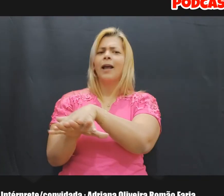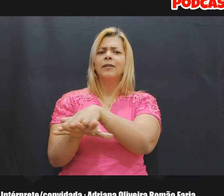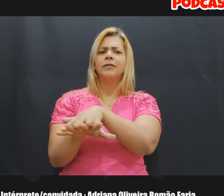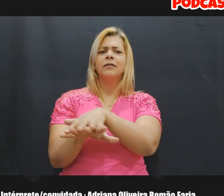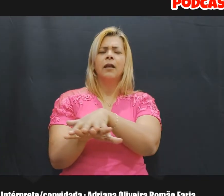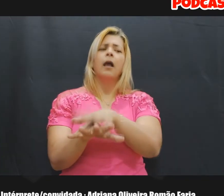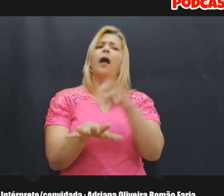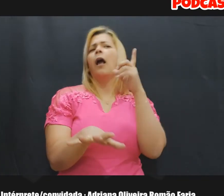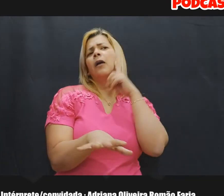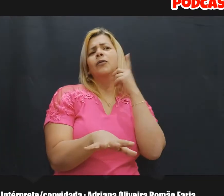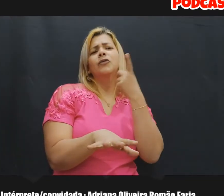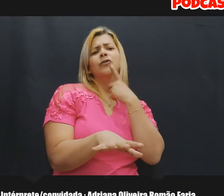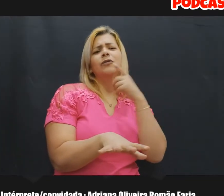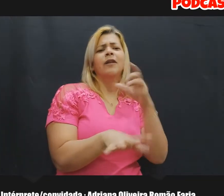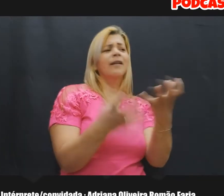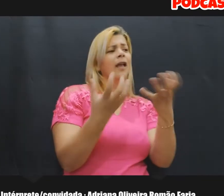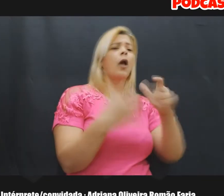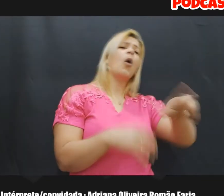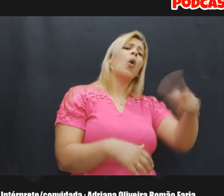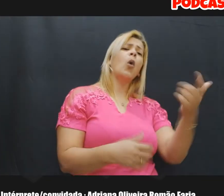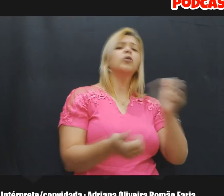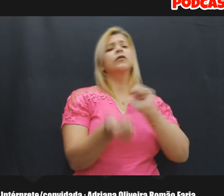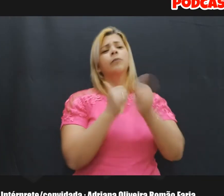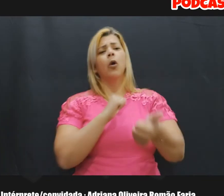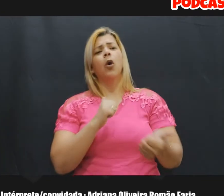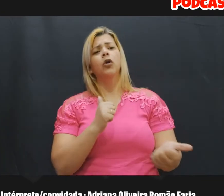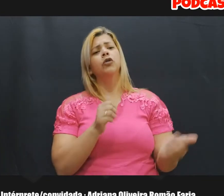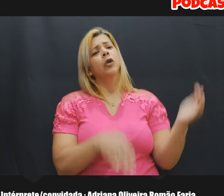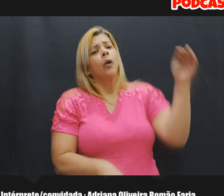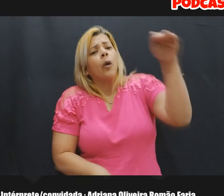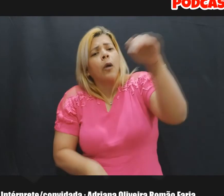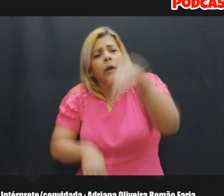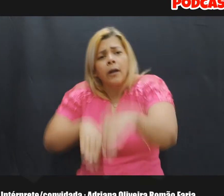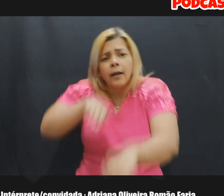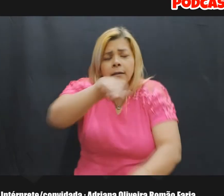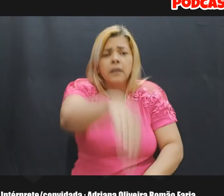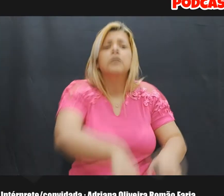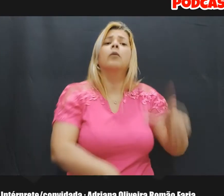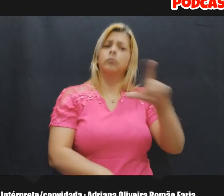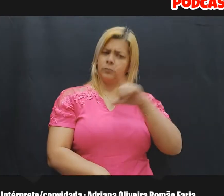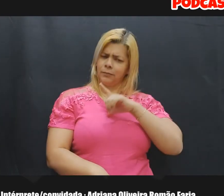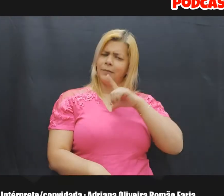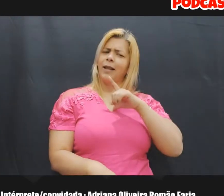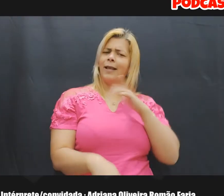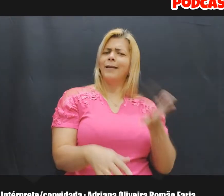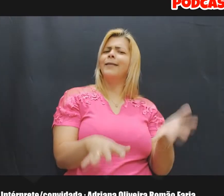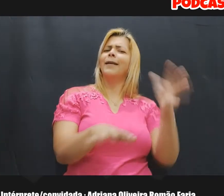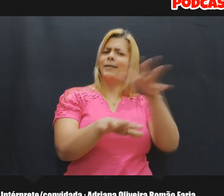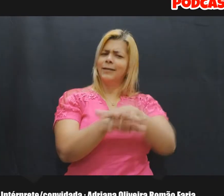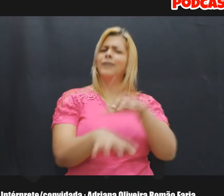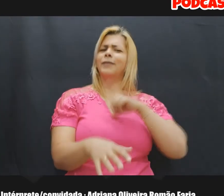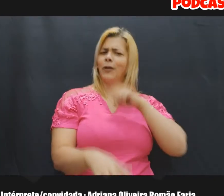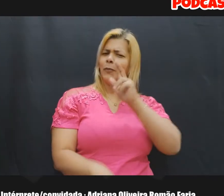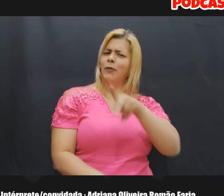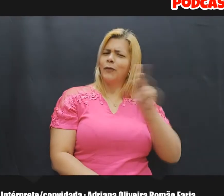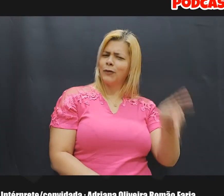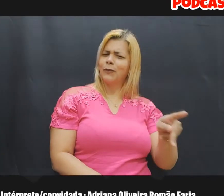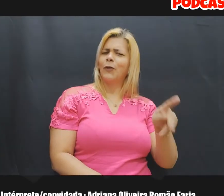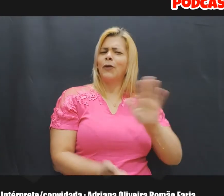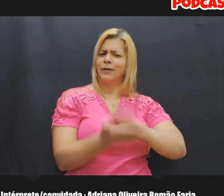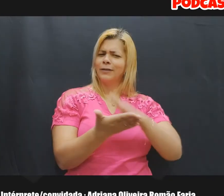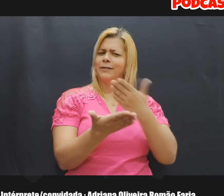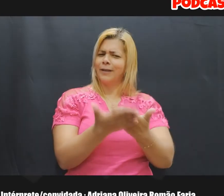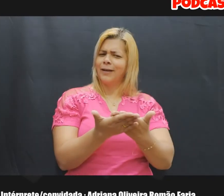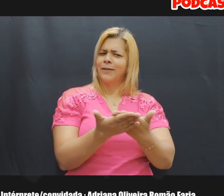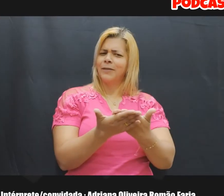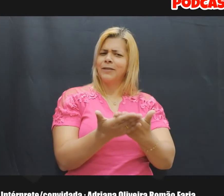surdo quer fazer um outro esporte, natação, também vai ter acesso, porque ali tem um profissional. Então,